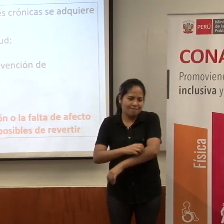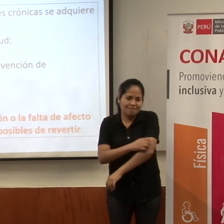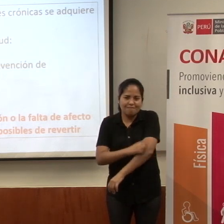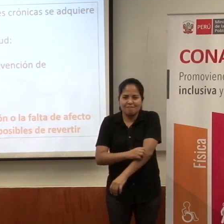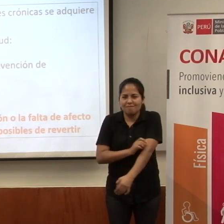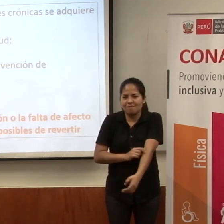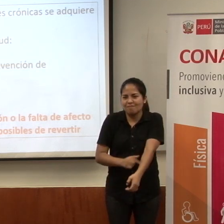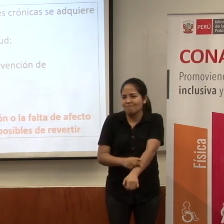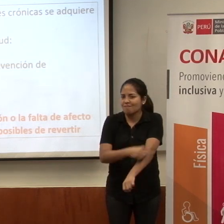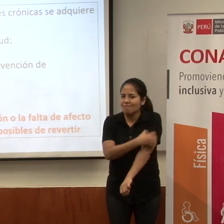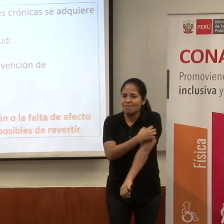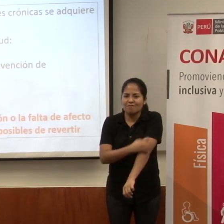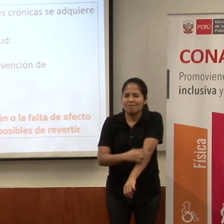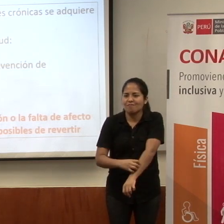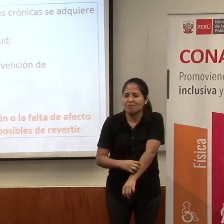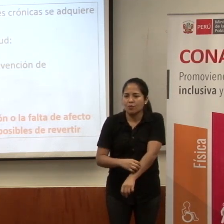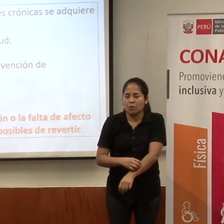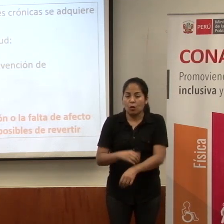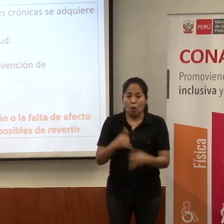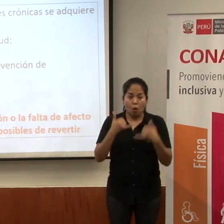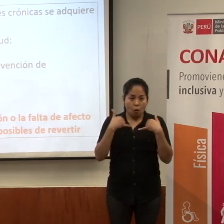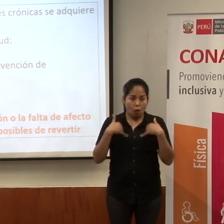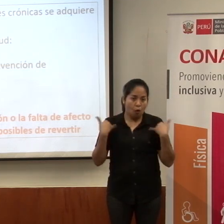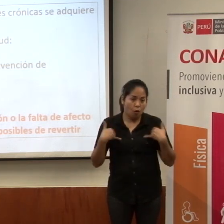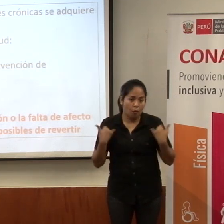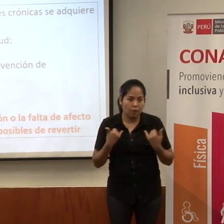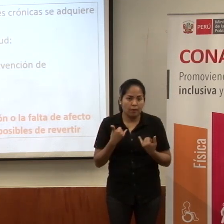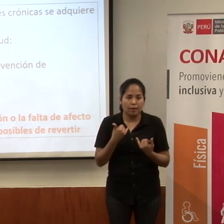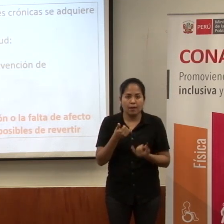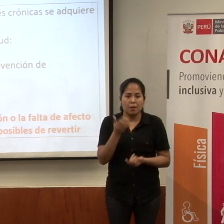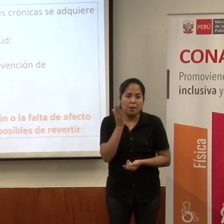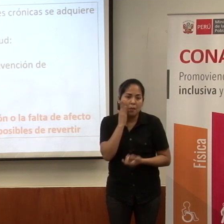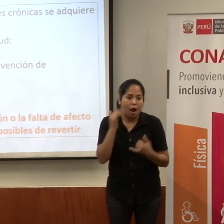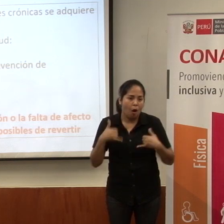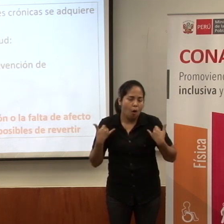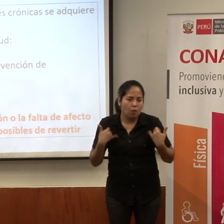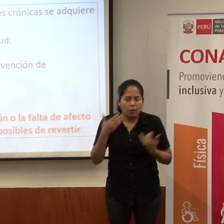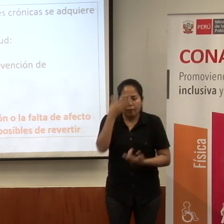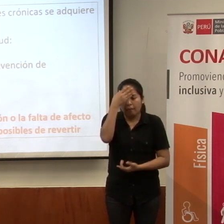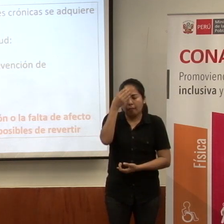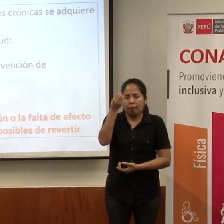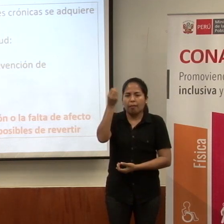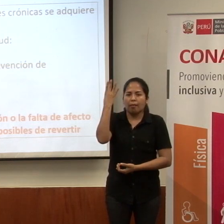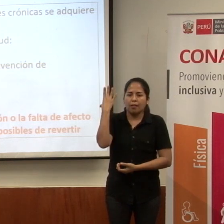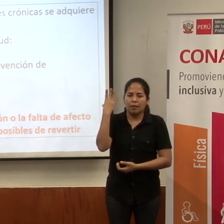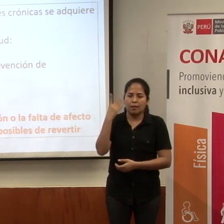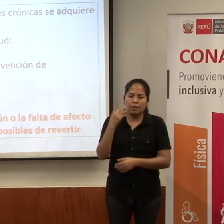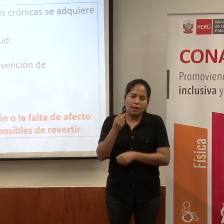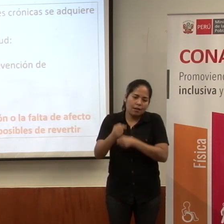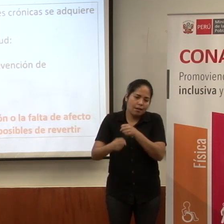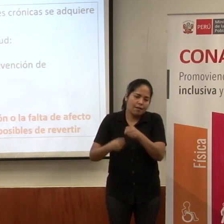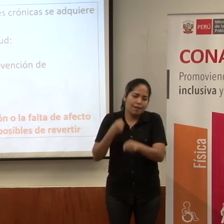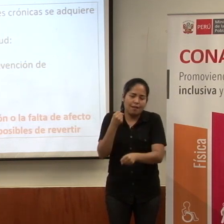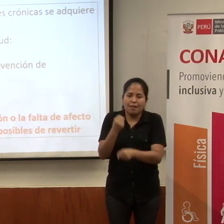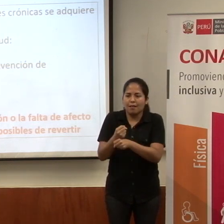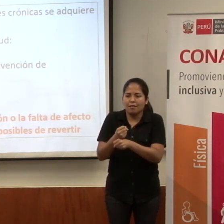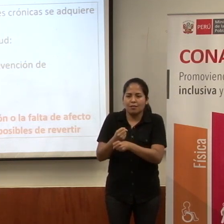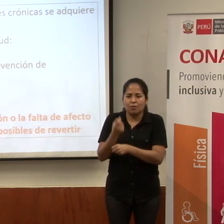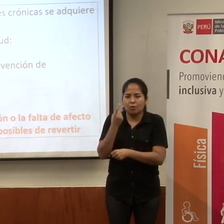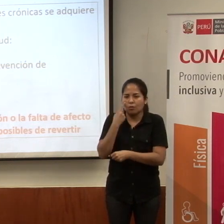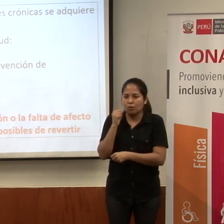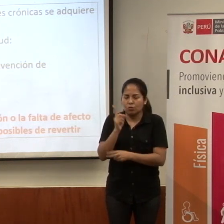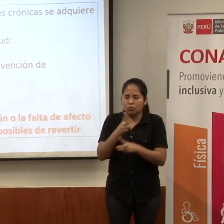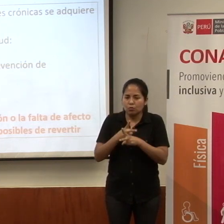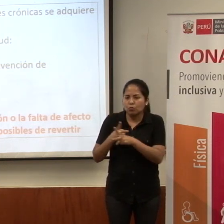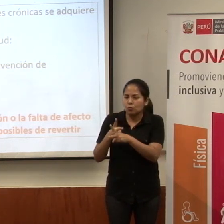sarampión. Los jóvenes se olvidaron. Las mamás jóvenes se olvidaron porque hace muchas décadas no tenemos el problema. Pero mucho cuidado con